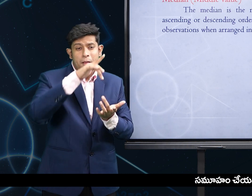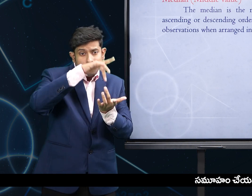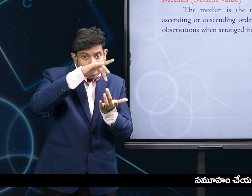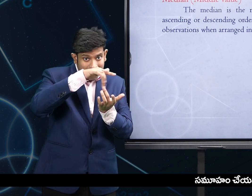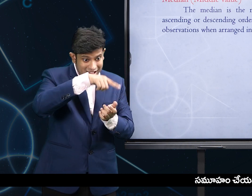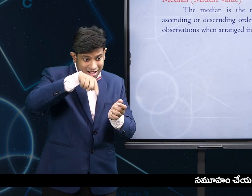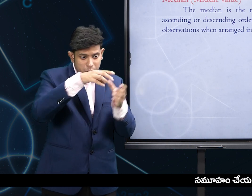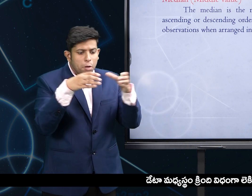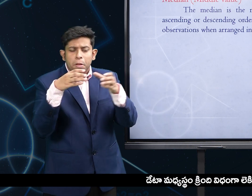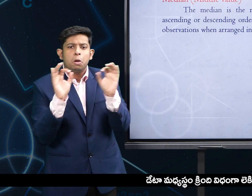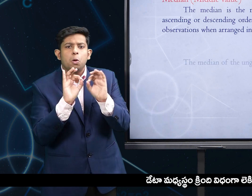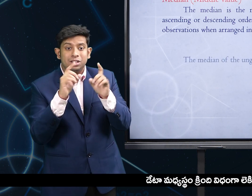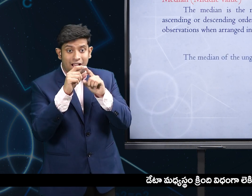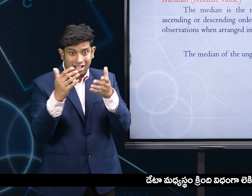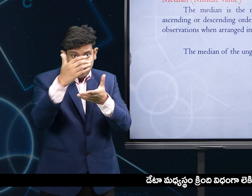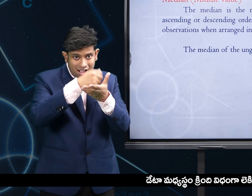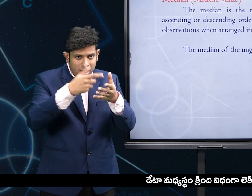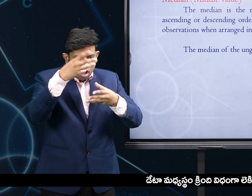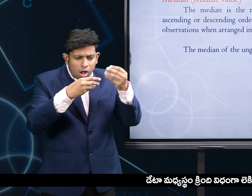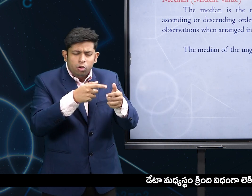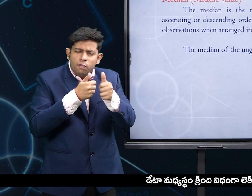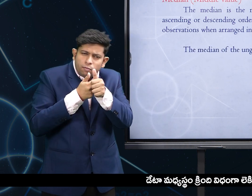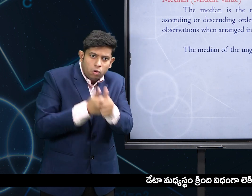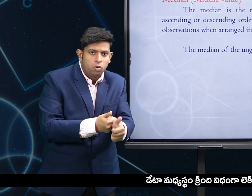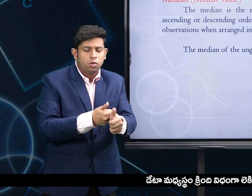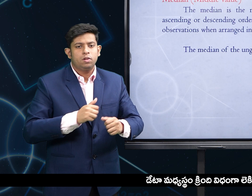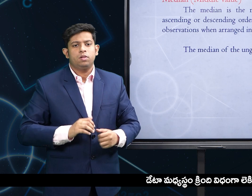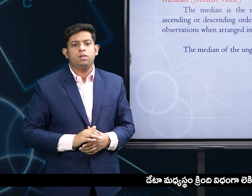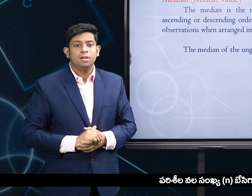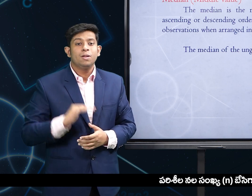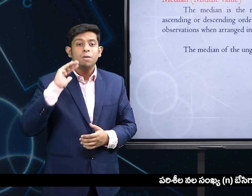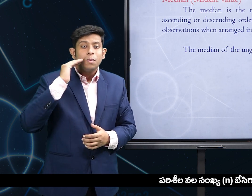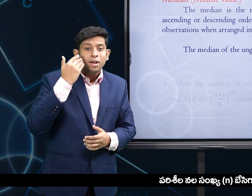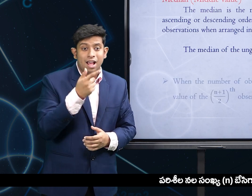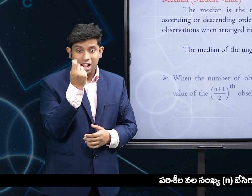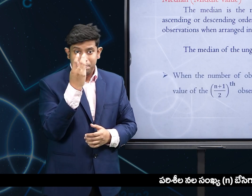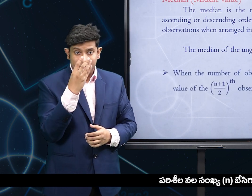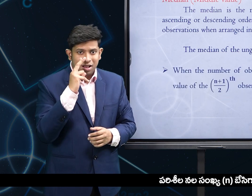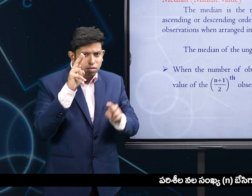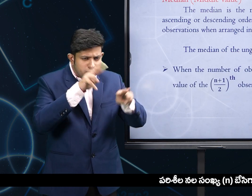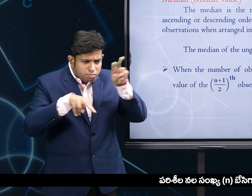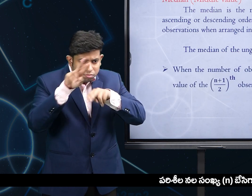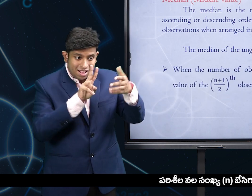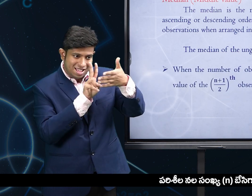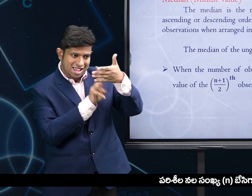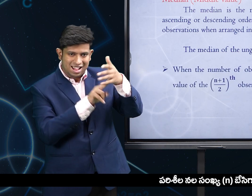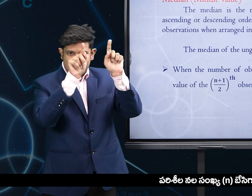సమూహం చేయని డేటా మధ్యస్థం క్రింది విధంగా లెక్కించబడుతుంది. పరిశీలనల సంఖ్య n బేసిగా